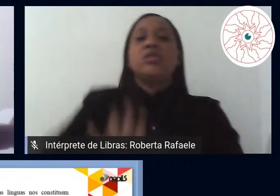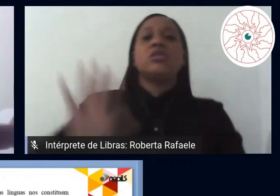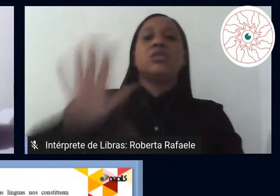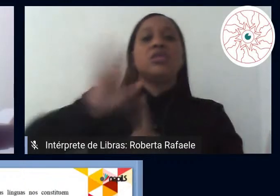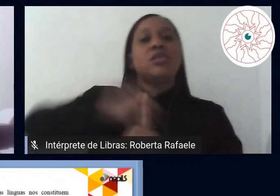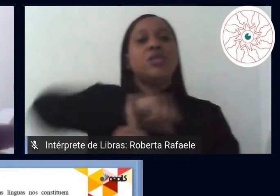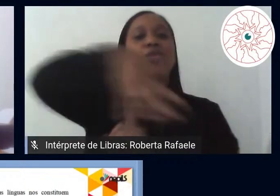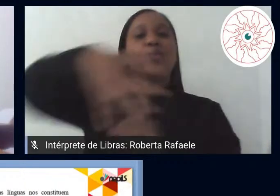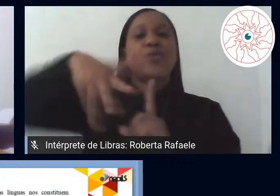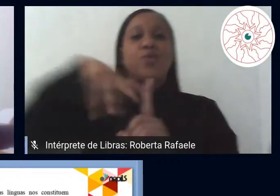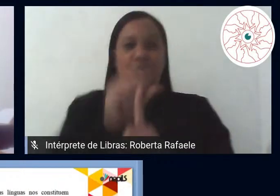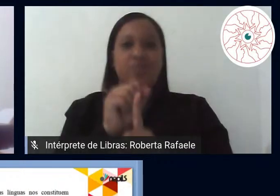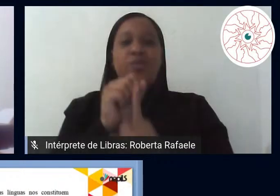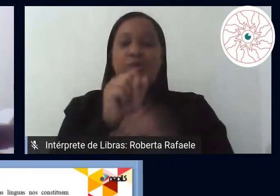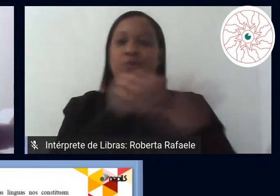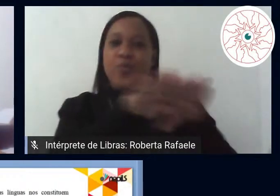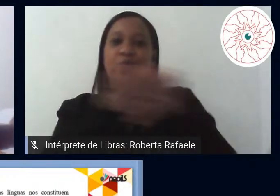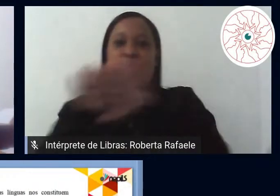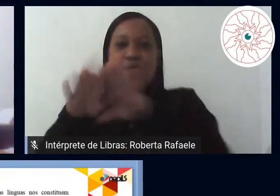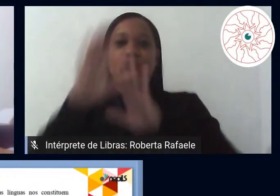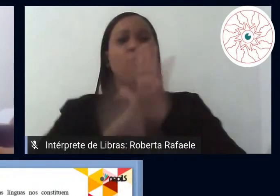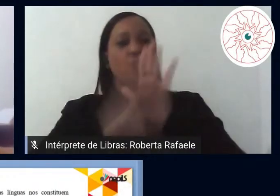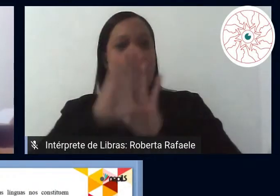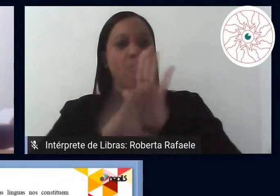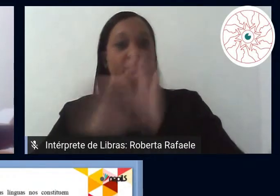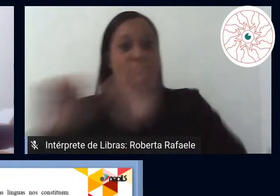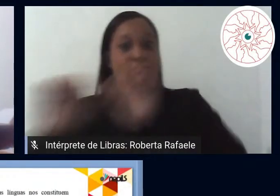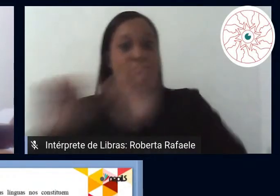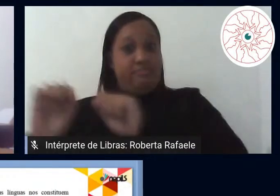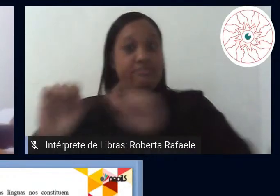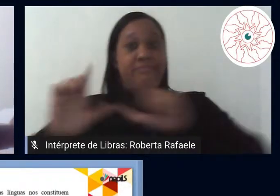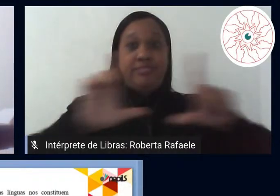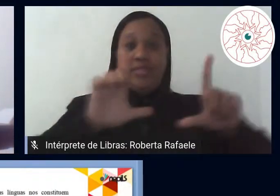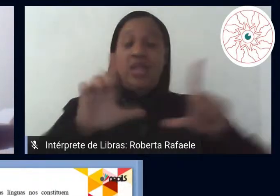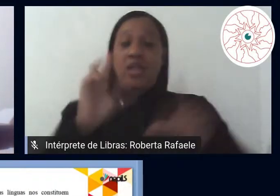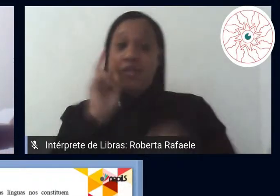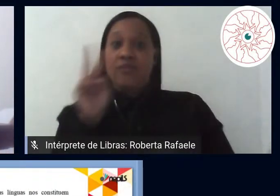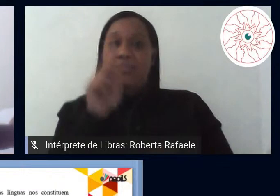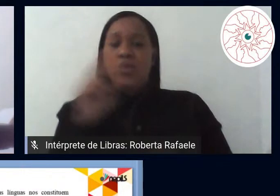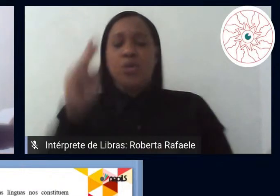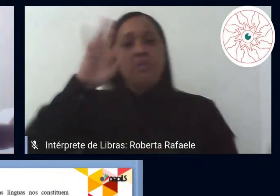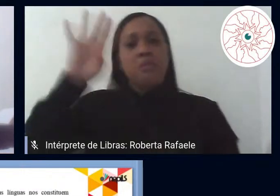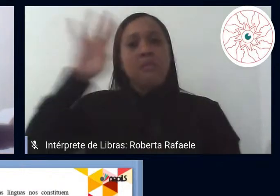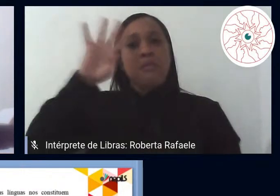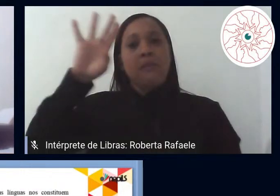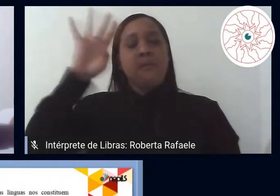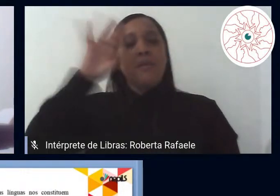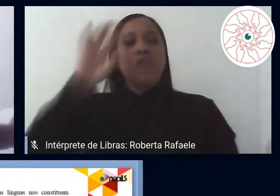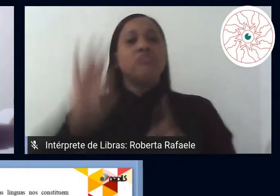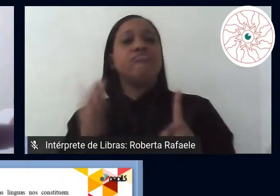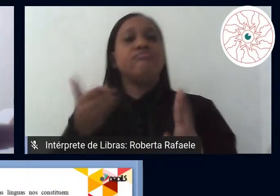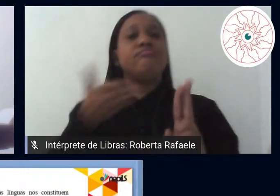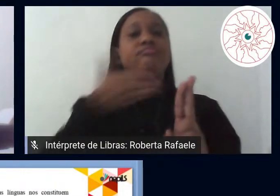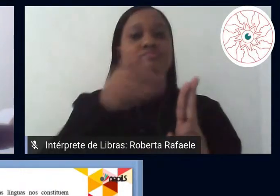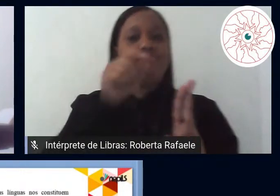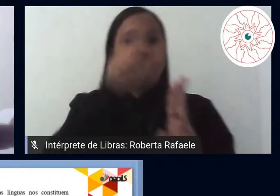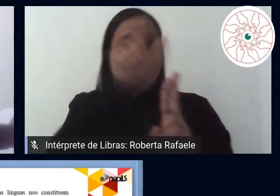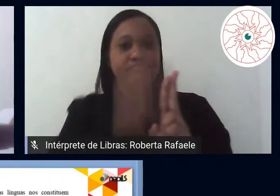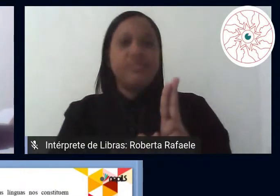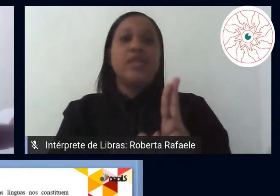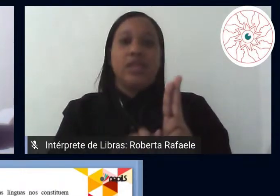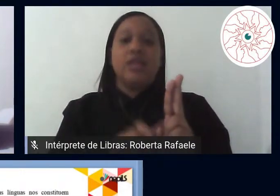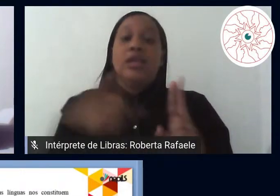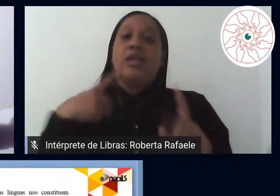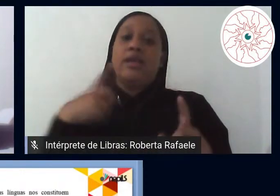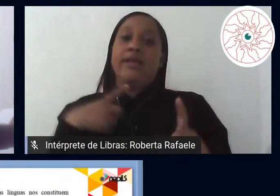curricular. Eh, no slide seguinte, eh, vocês vão ver o que que a gente pensa a esse respeito. É rara